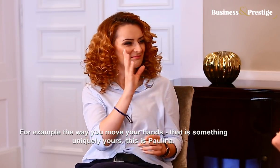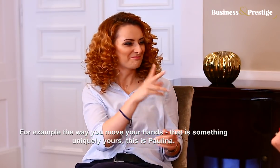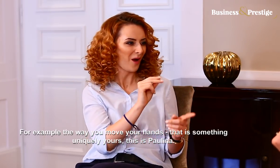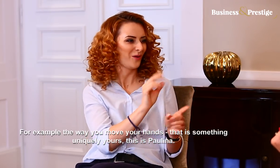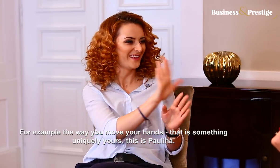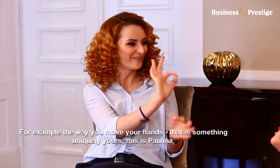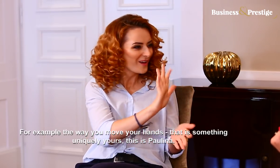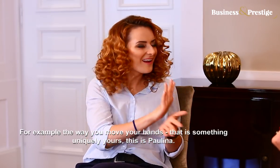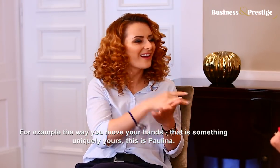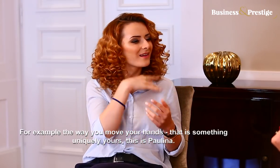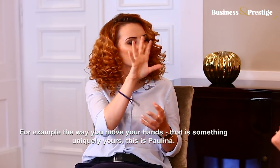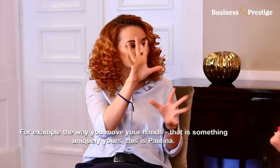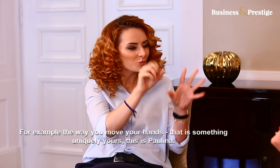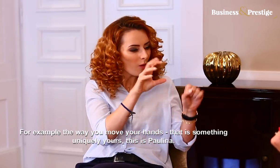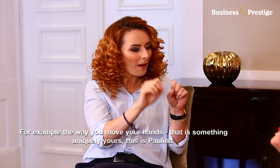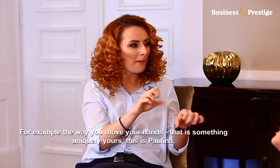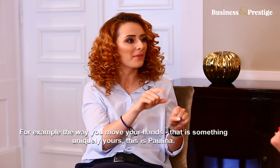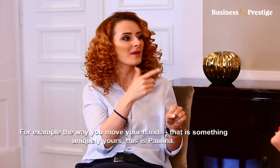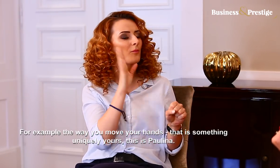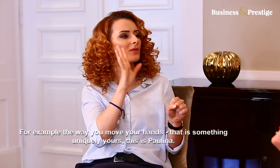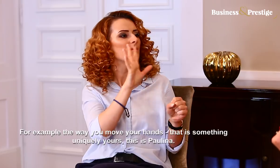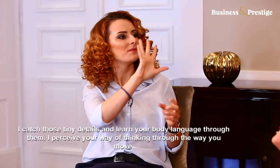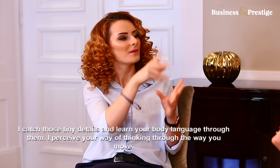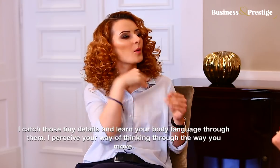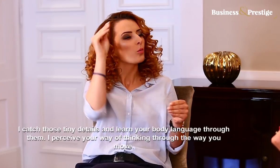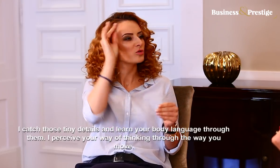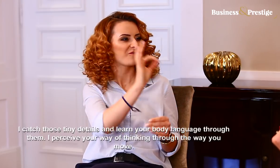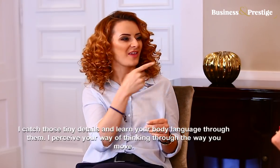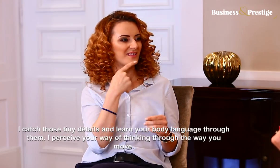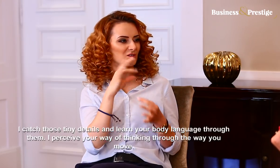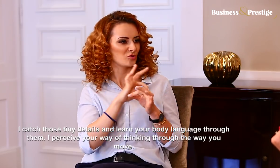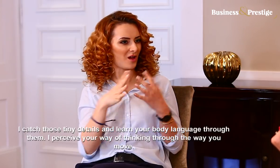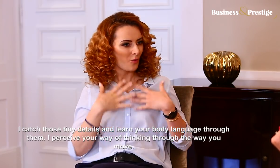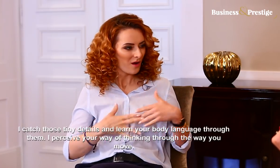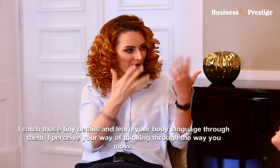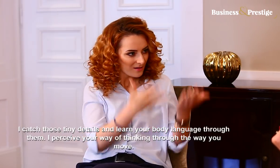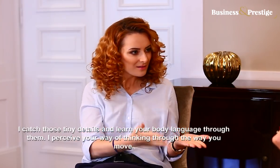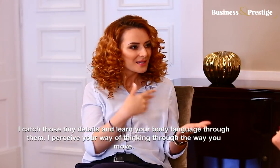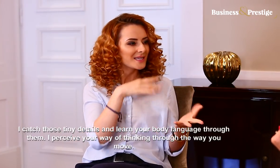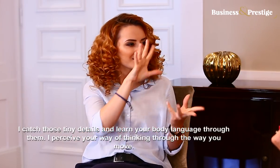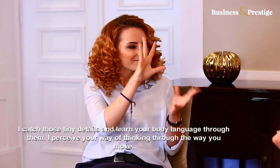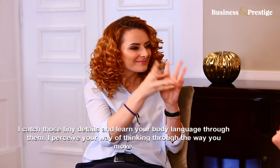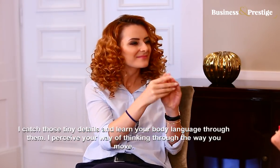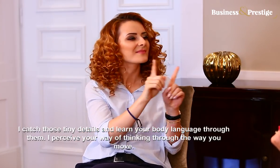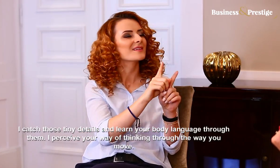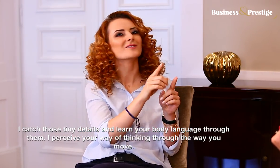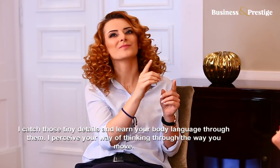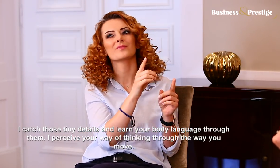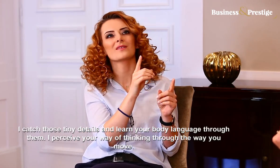rękoma. To jest jakby coś twojego, to jest właśnie Paulina. Wyłapuję te drobne rzeczy i uczę się jakby twojego języka ciała przez